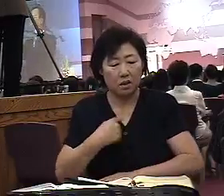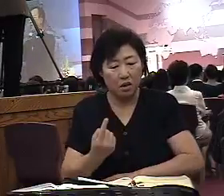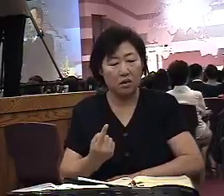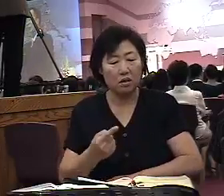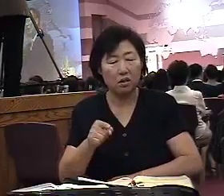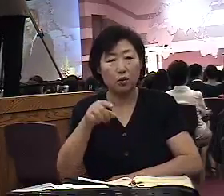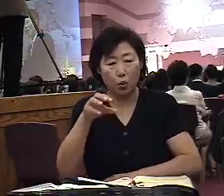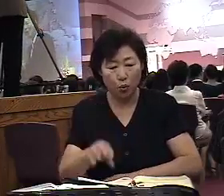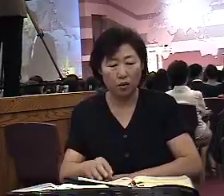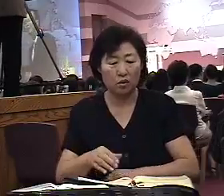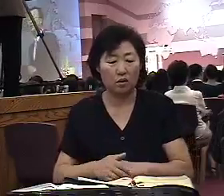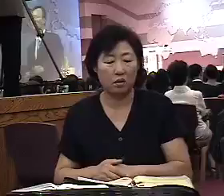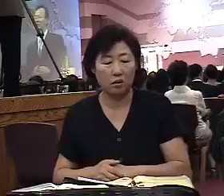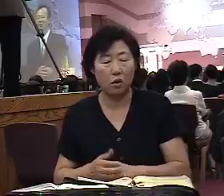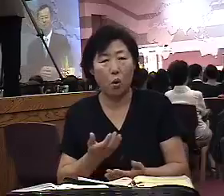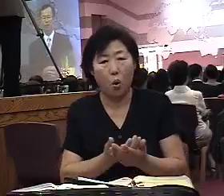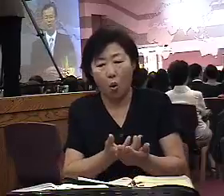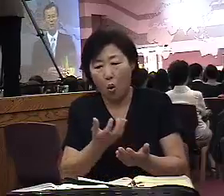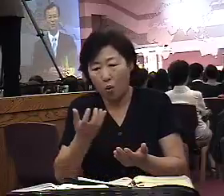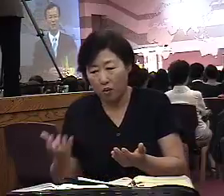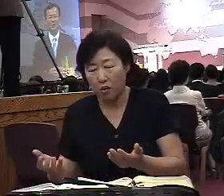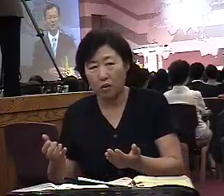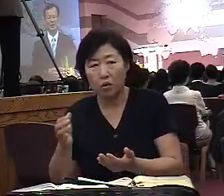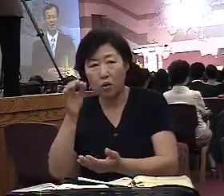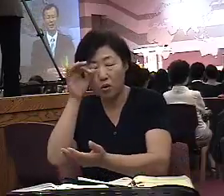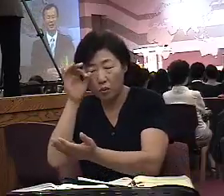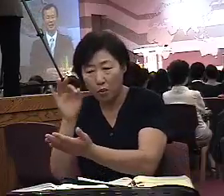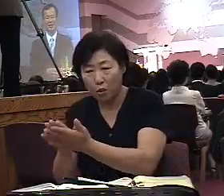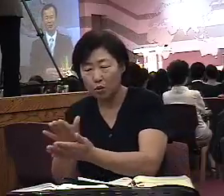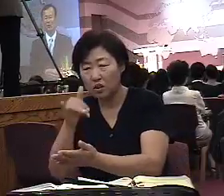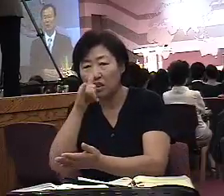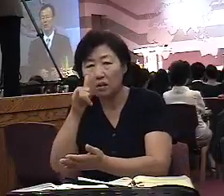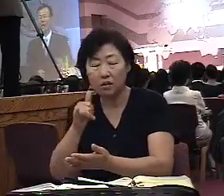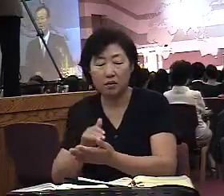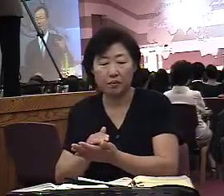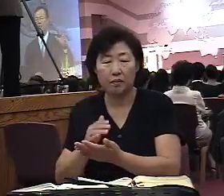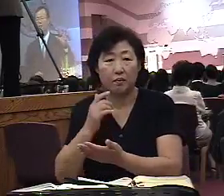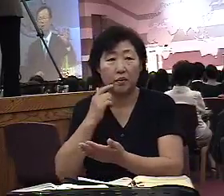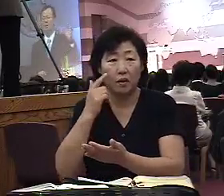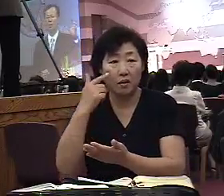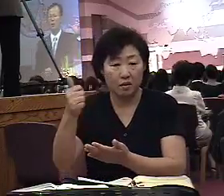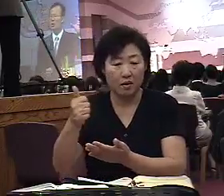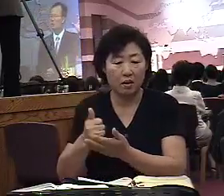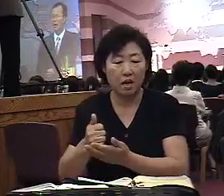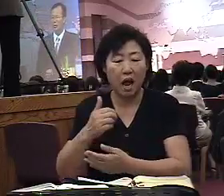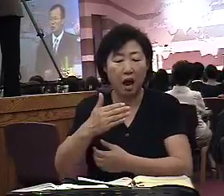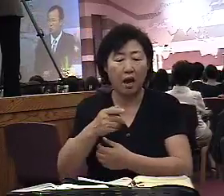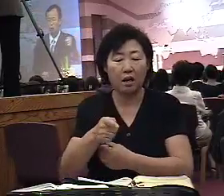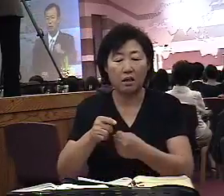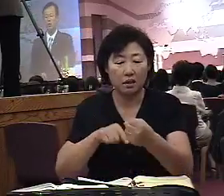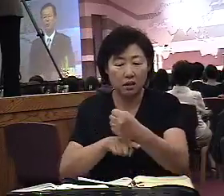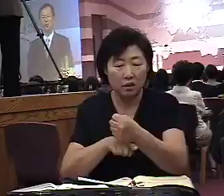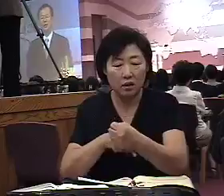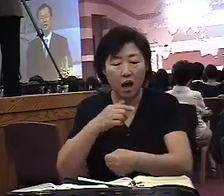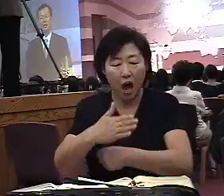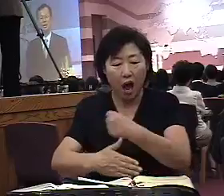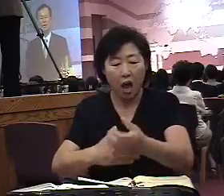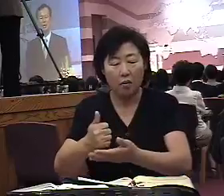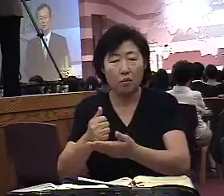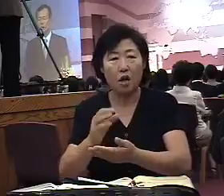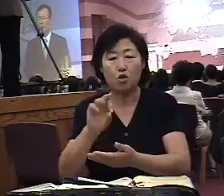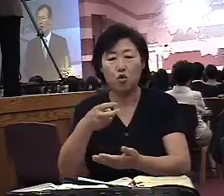자신이 그곳에서 옮기는 것을 볼 수 있었습니다. 그런 뜻에서 하나님의 율법이 얼마나 축복인지